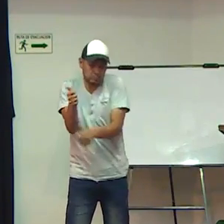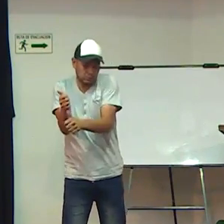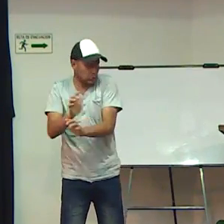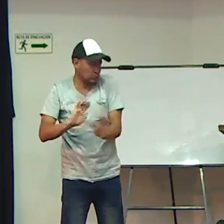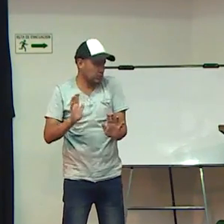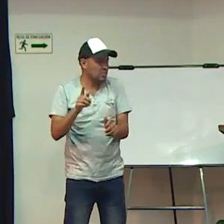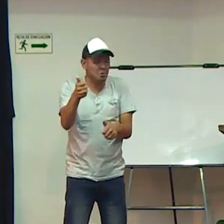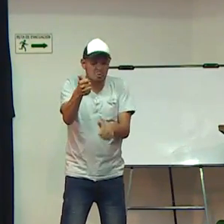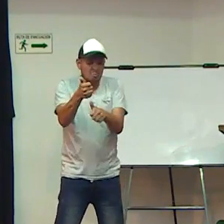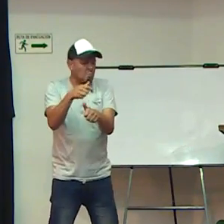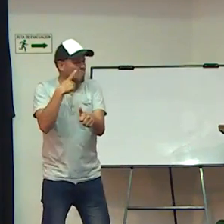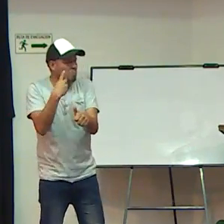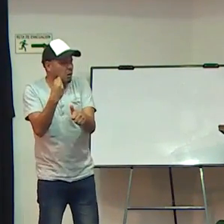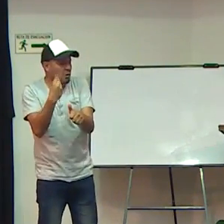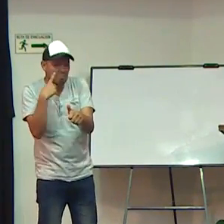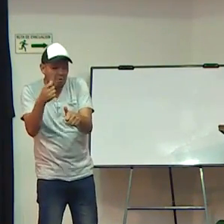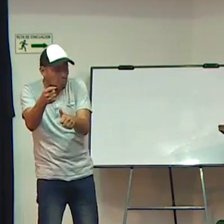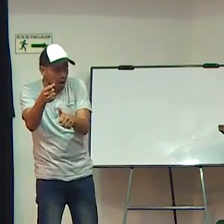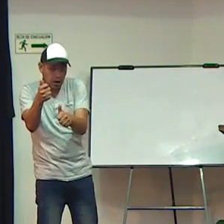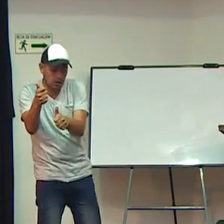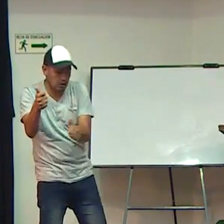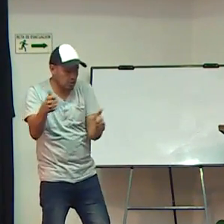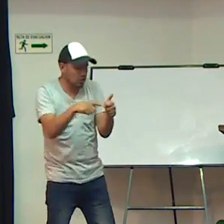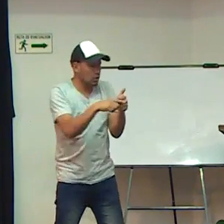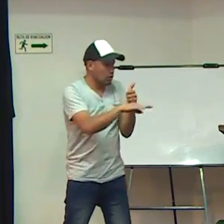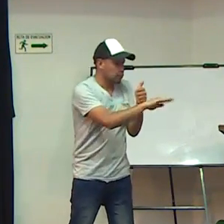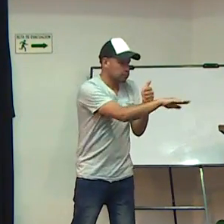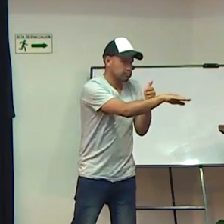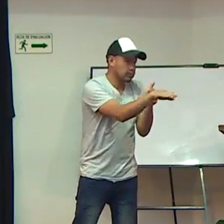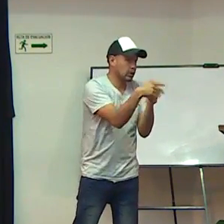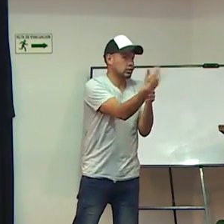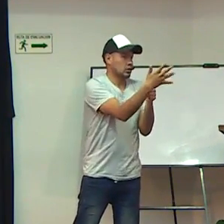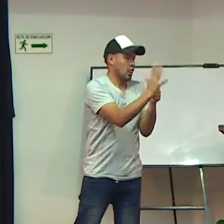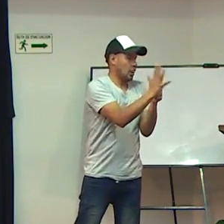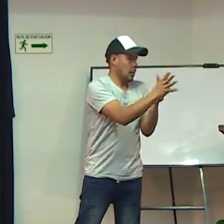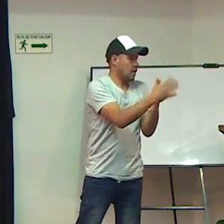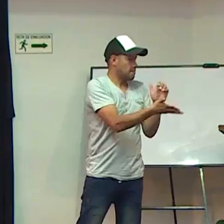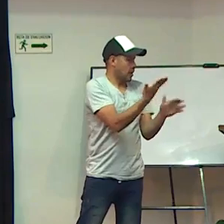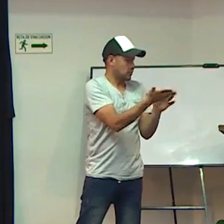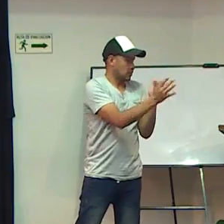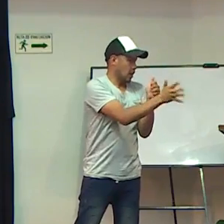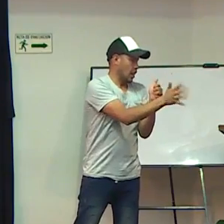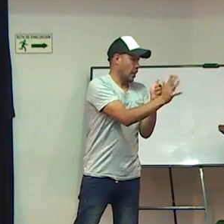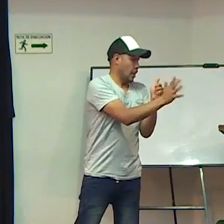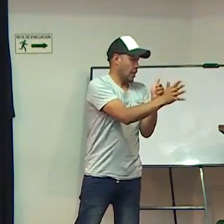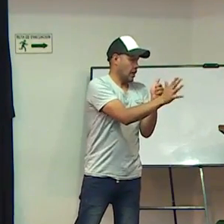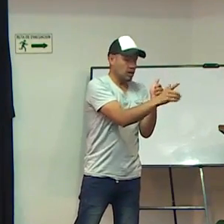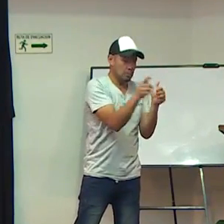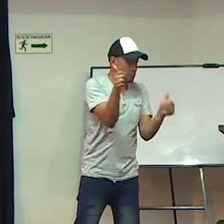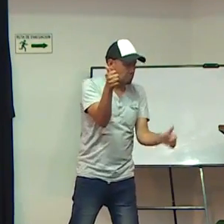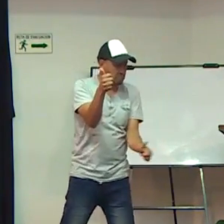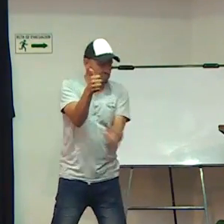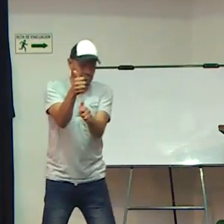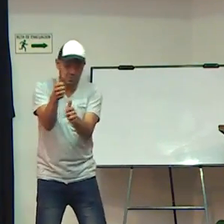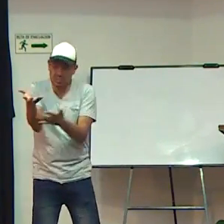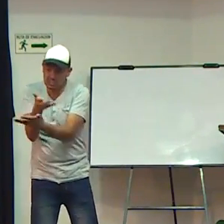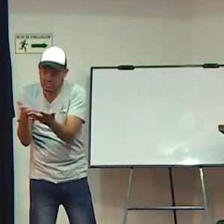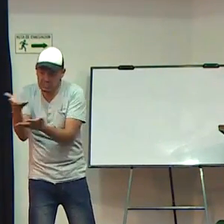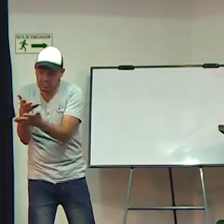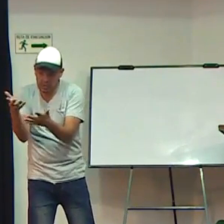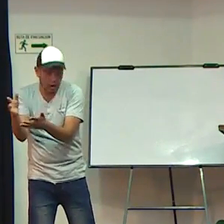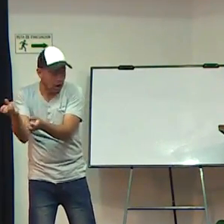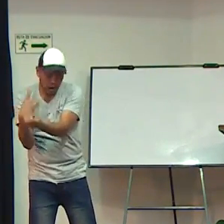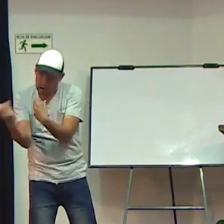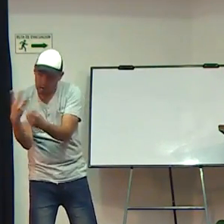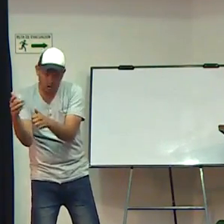como digamos un ejemplo, tareas, labores que nosotros podamos, para que sí mismo nosotros seamos, o que se escoja un representante y se